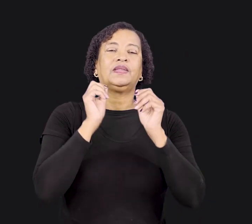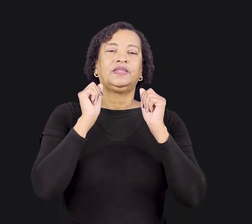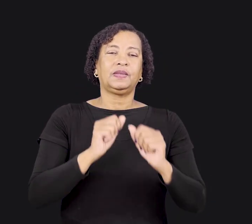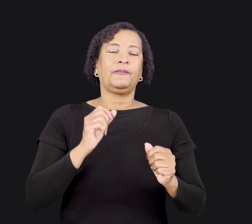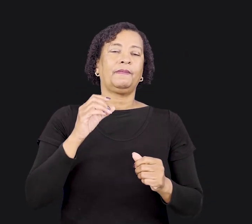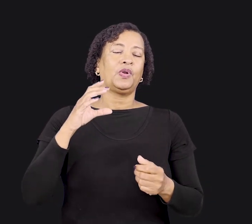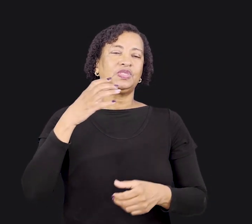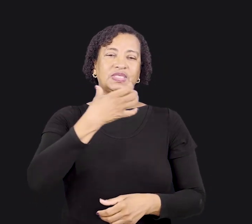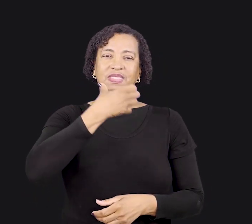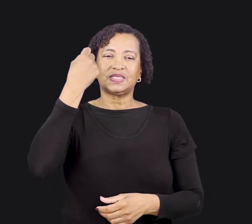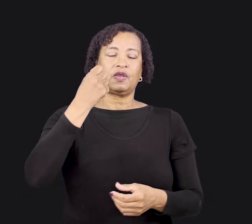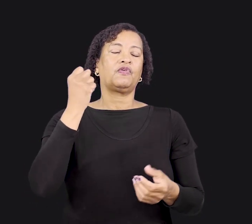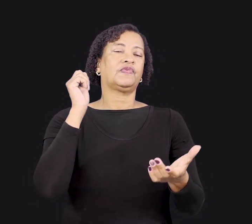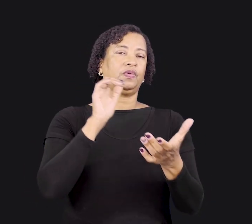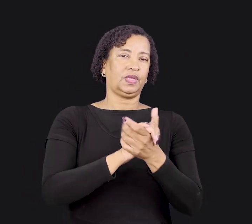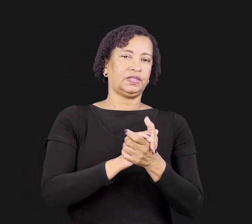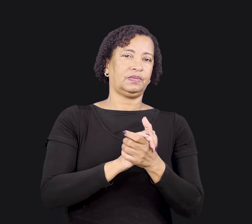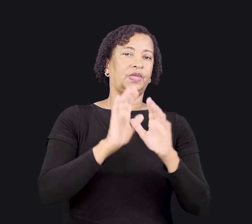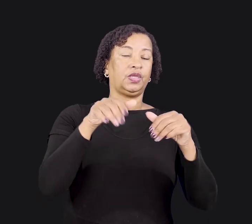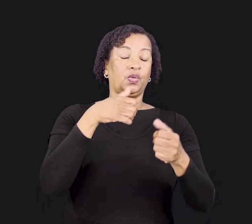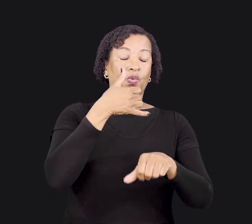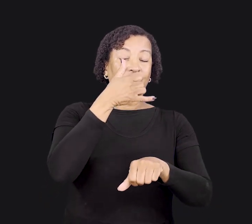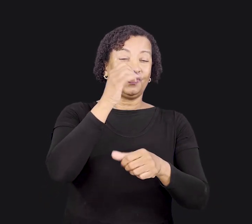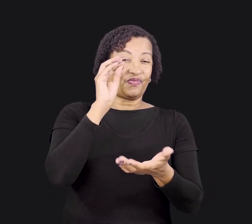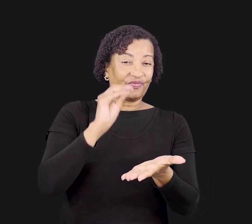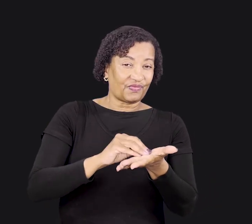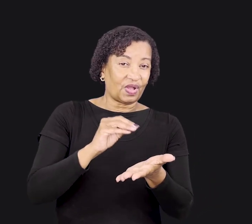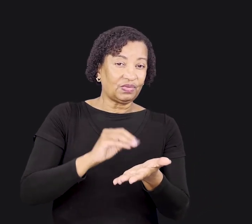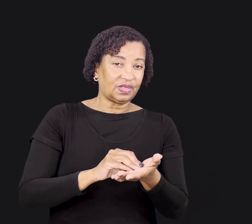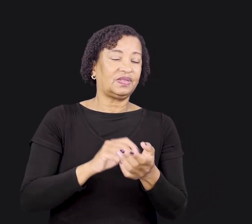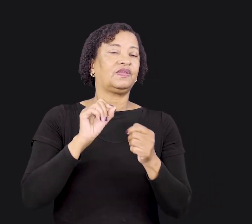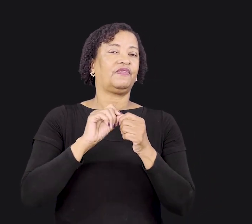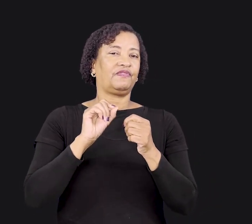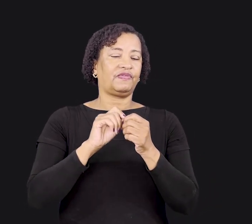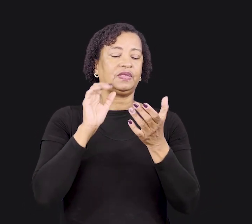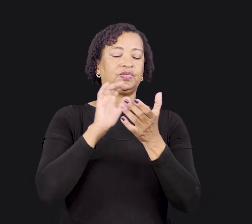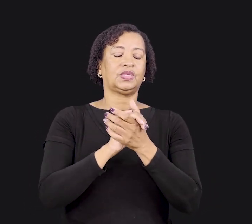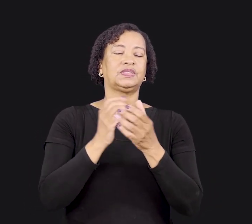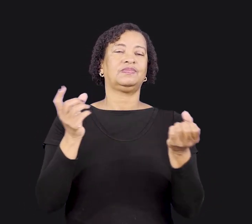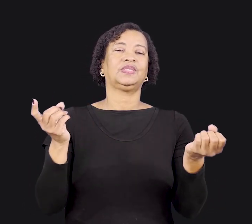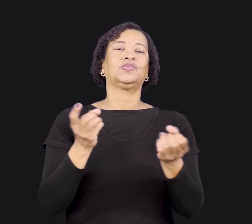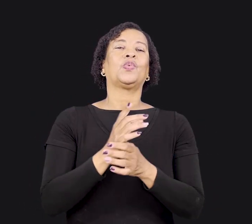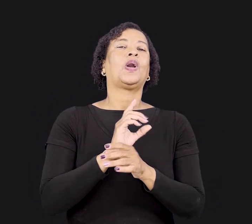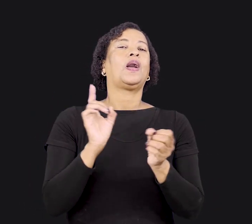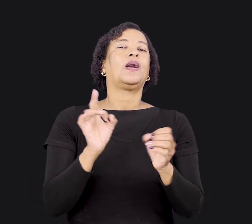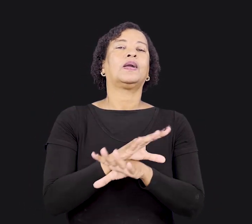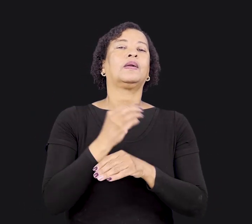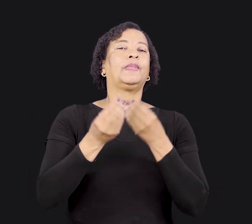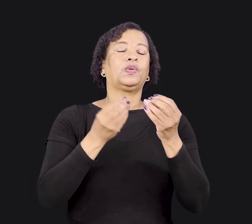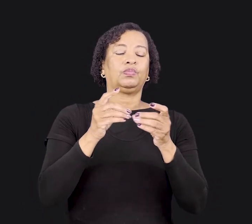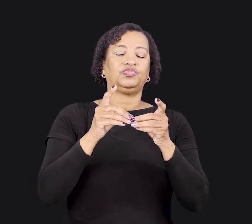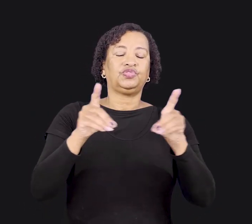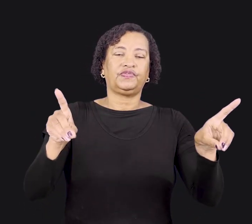um casamento. E a falta delas pode fazer com que o casamento acabe em divórcio. Eu estava